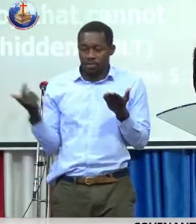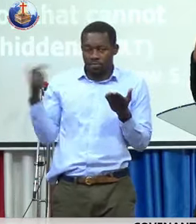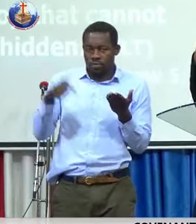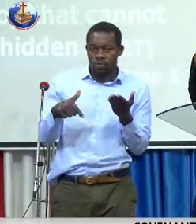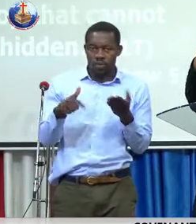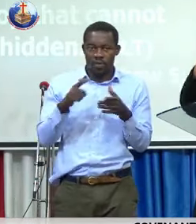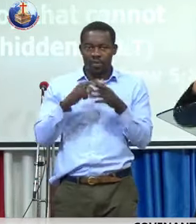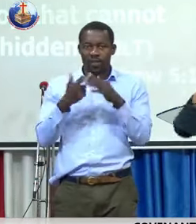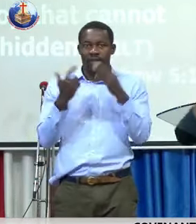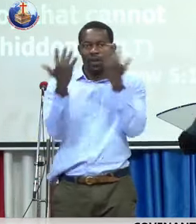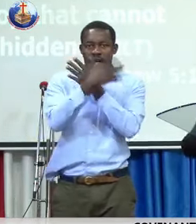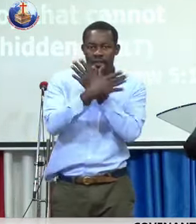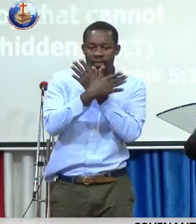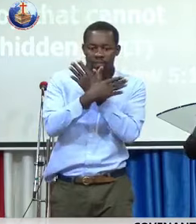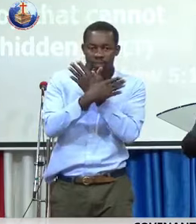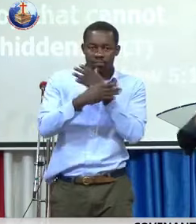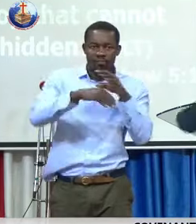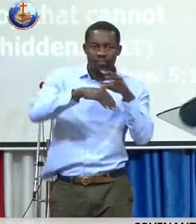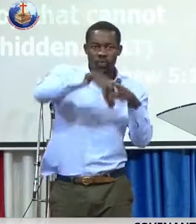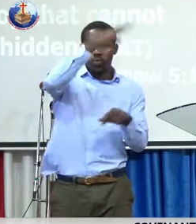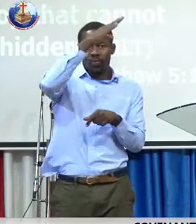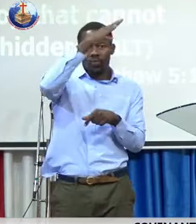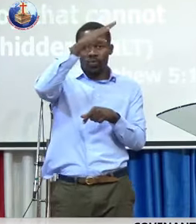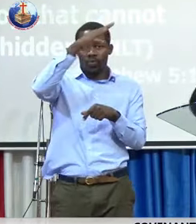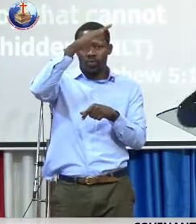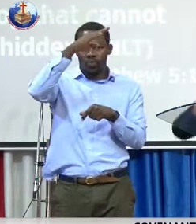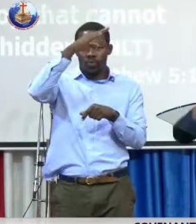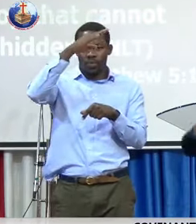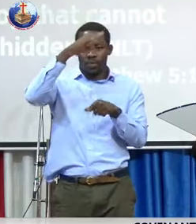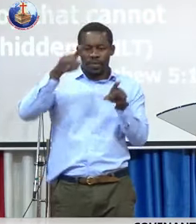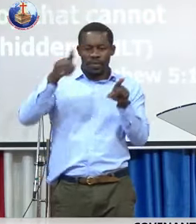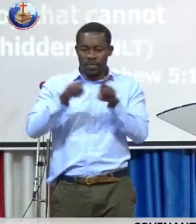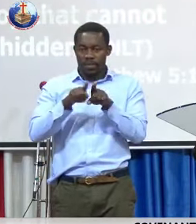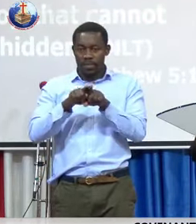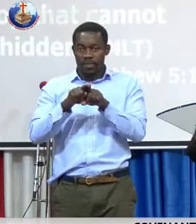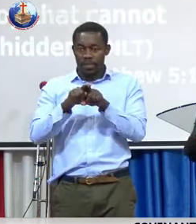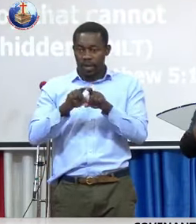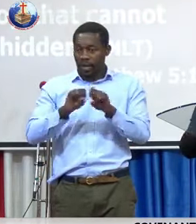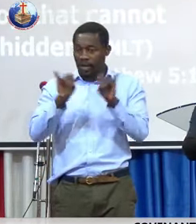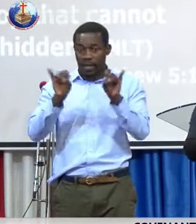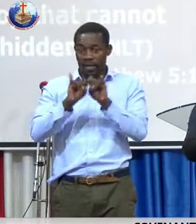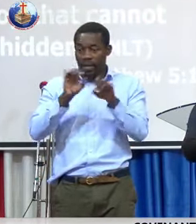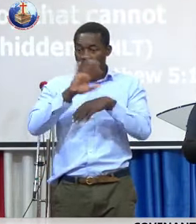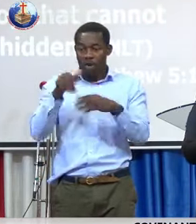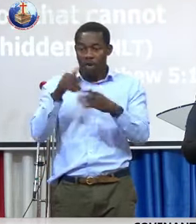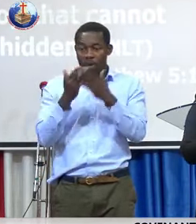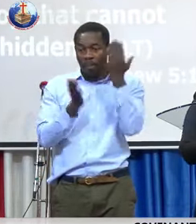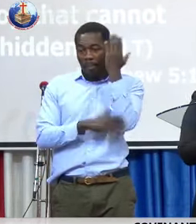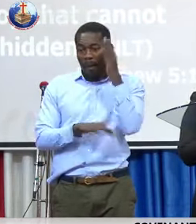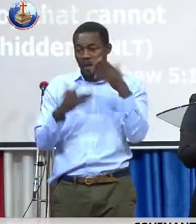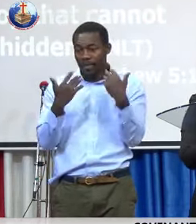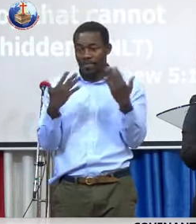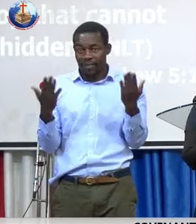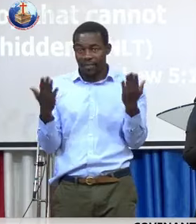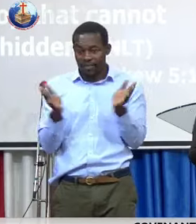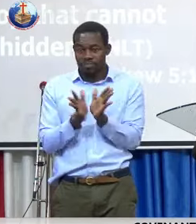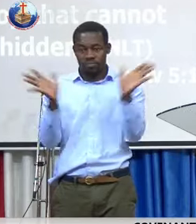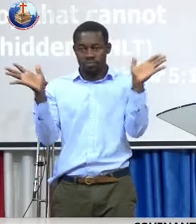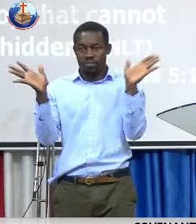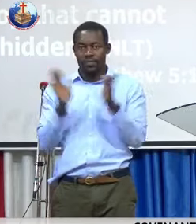chases away darkness. Hufukuza giza. It exposes bad ways. Inaweka wazi vitu vibaya. Inakuchomea.